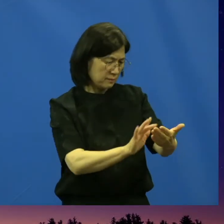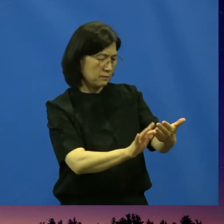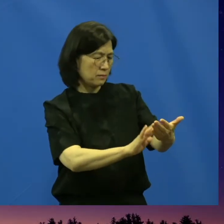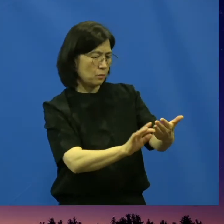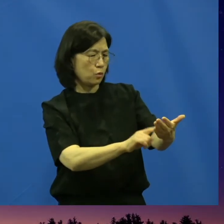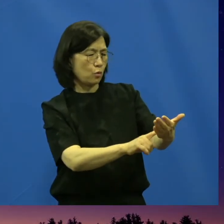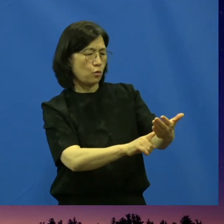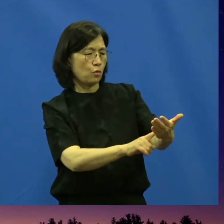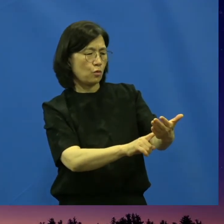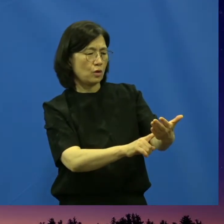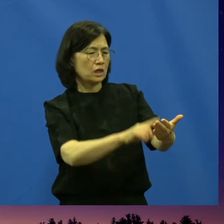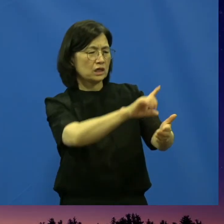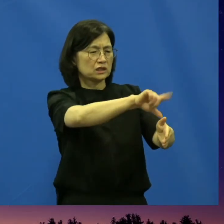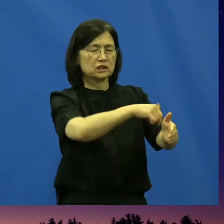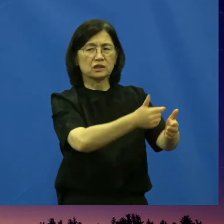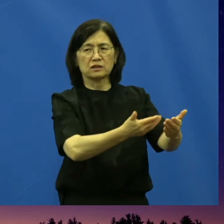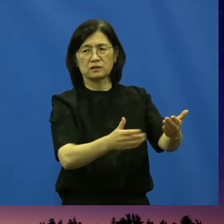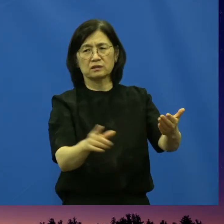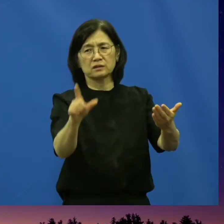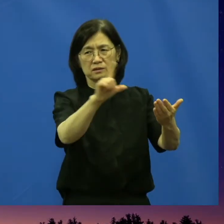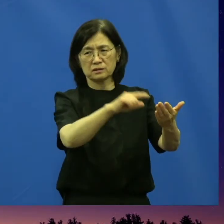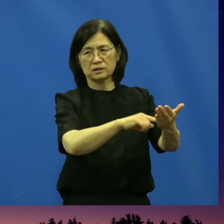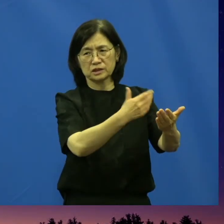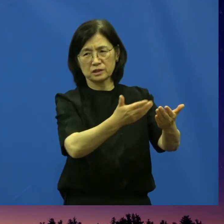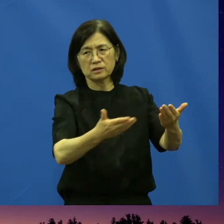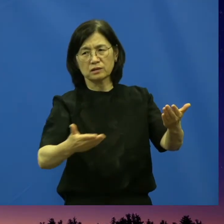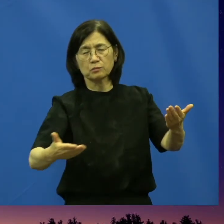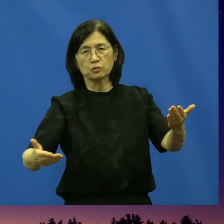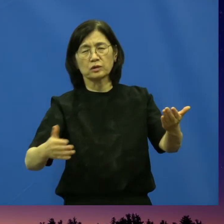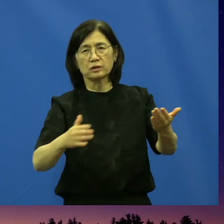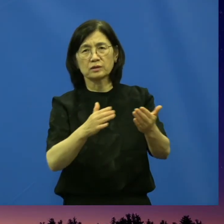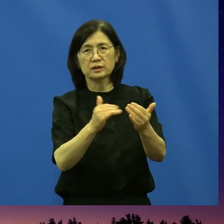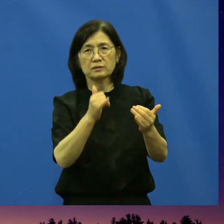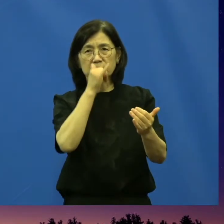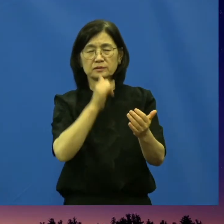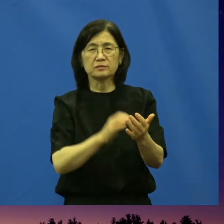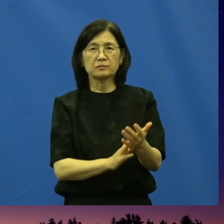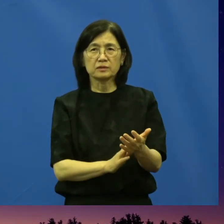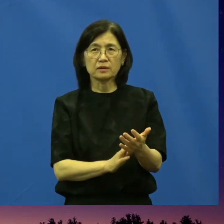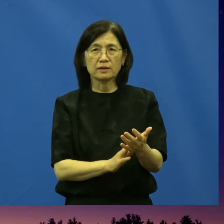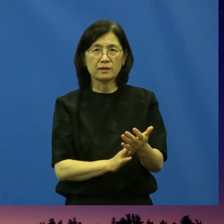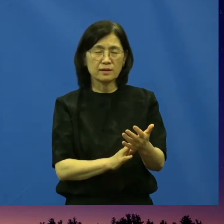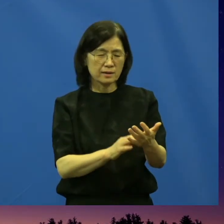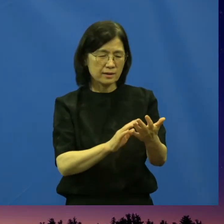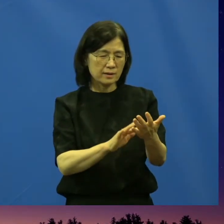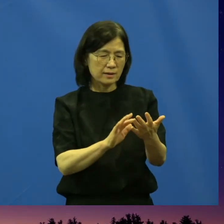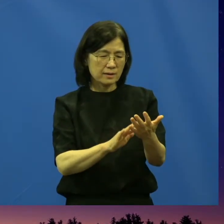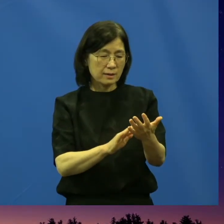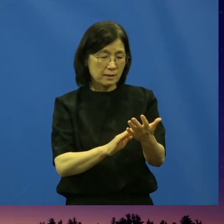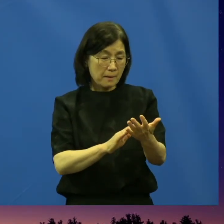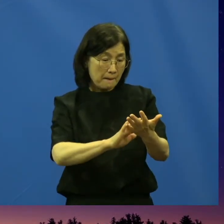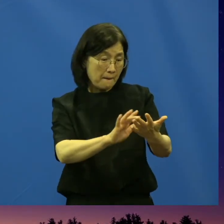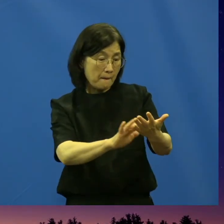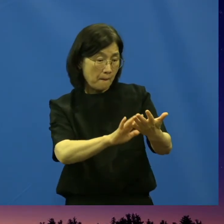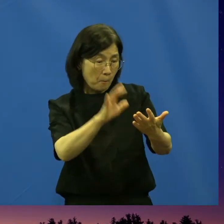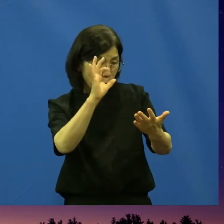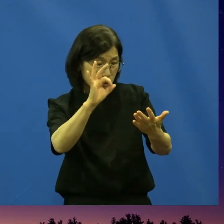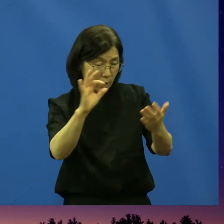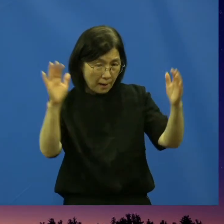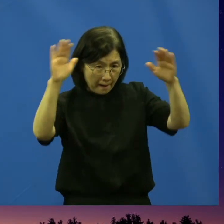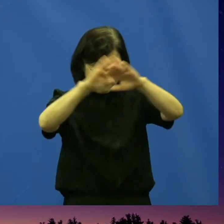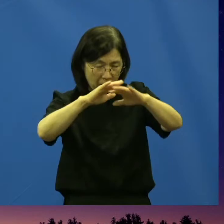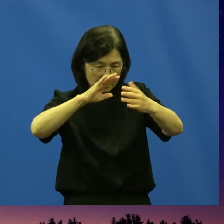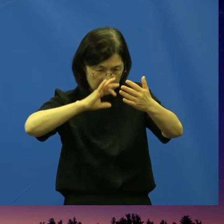시간을 보내는 거죠. 이 안에 무한한 세계가 있으니까 볼거리가 있고, 짤 보면 뭐 그냥 밤을 새우고 볼 게 너무 많은 거예요.